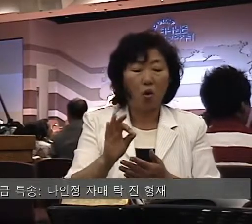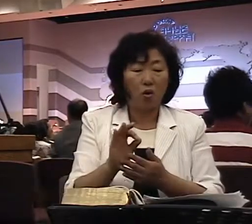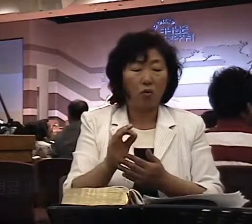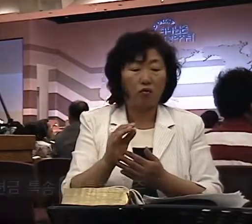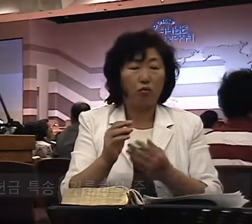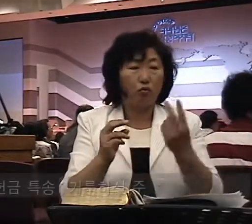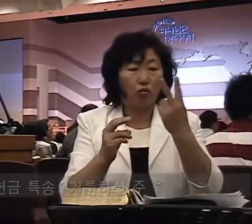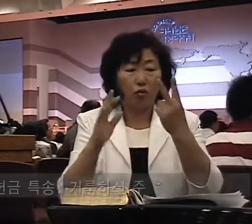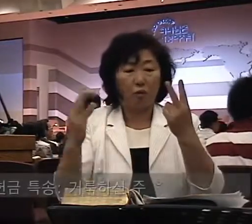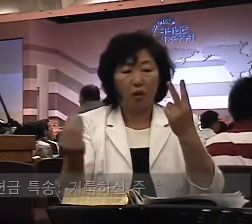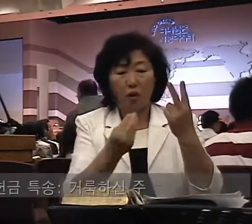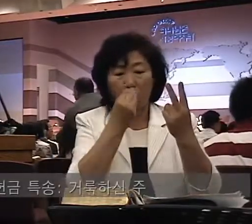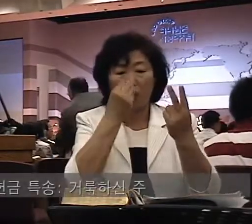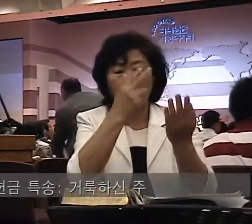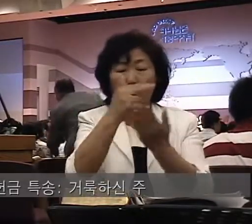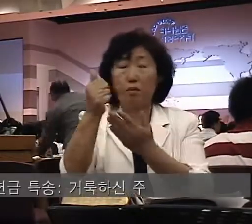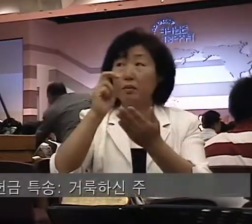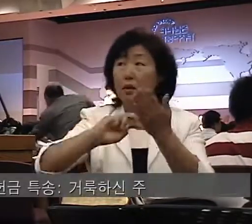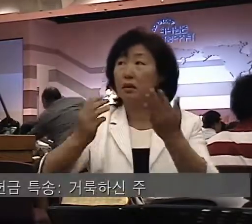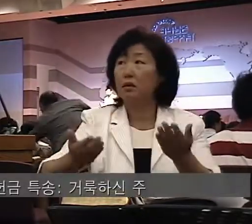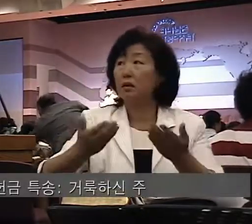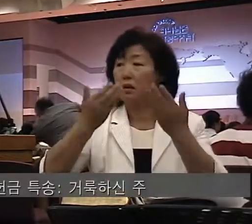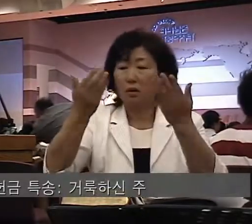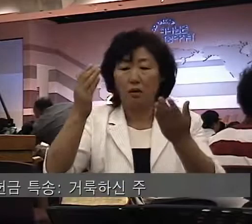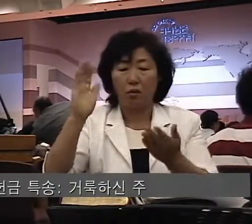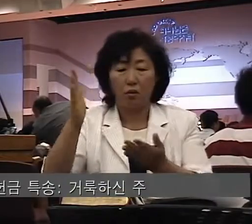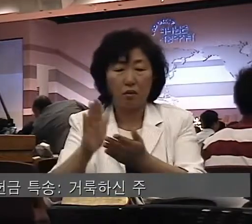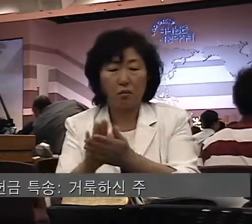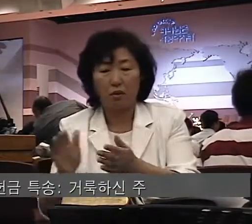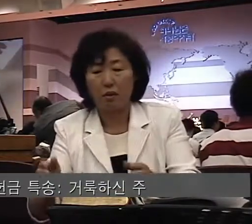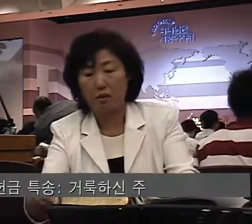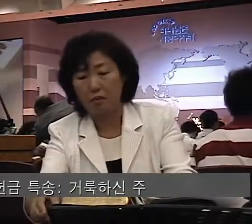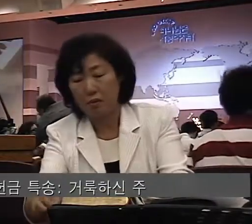거룩하신 주님을 찬양드리겠습니다.